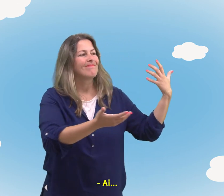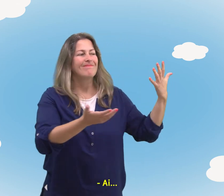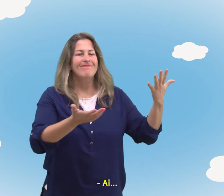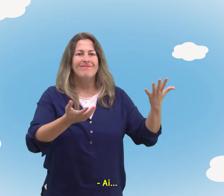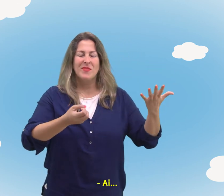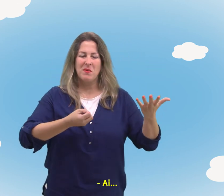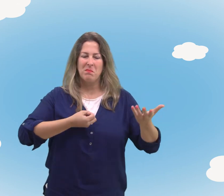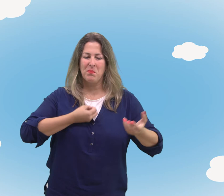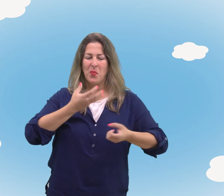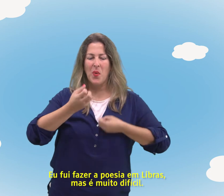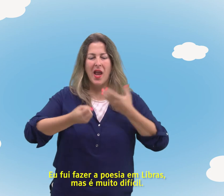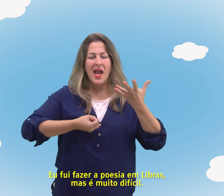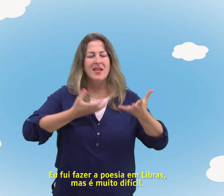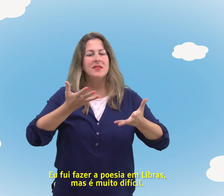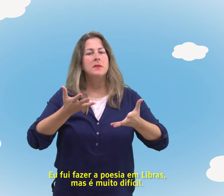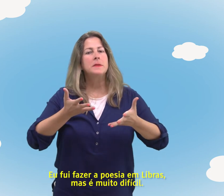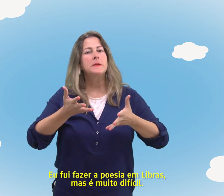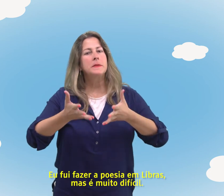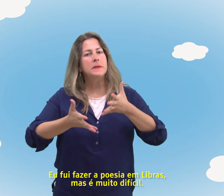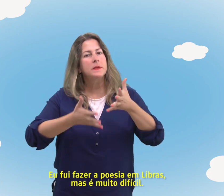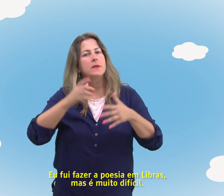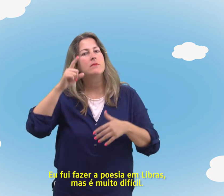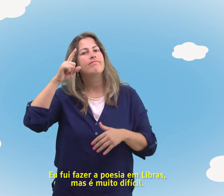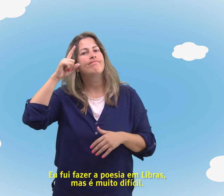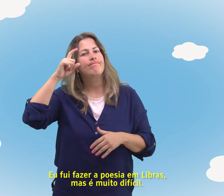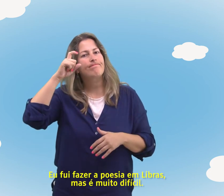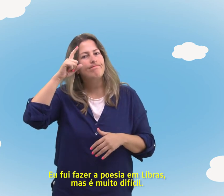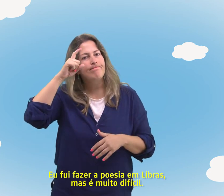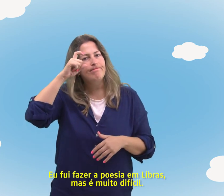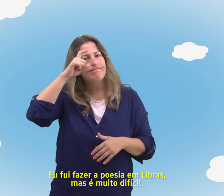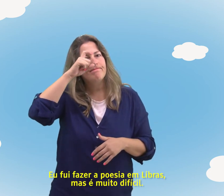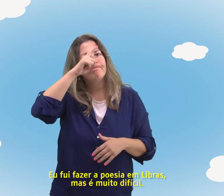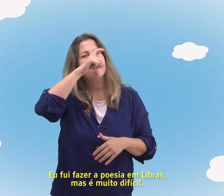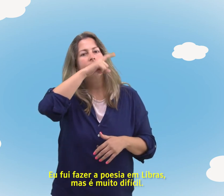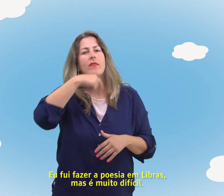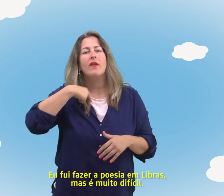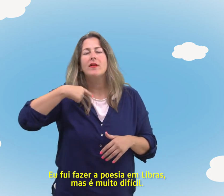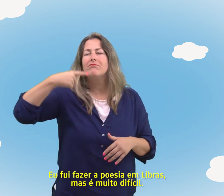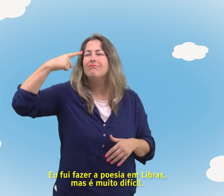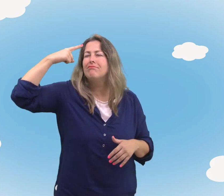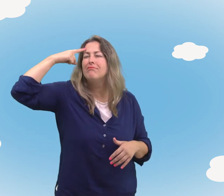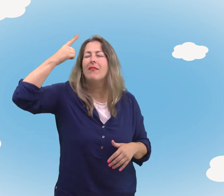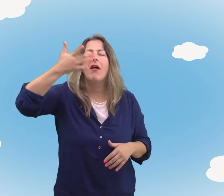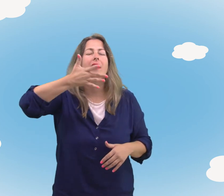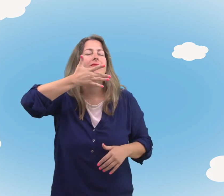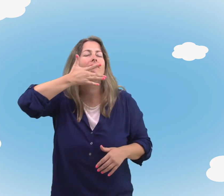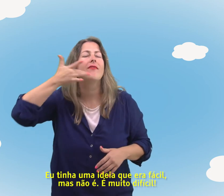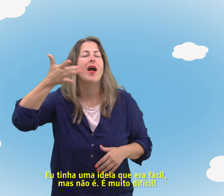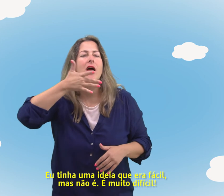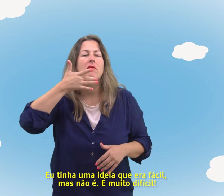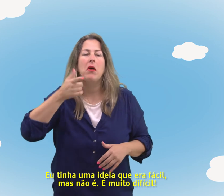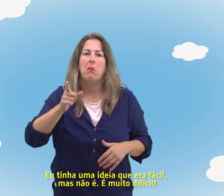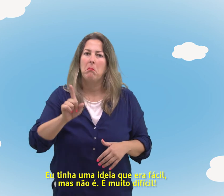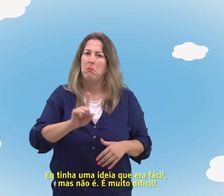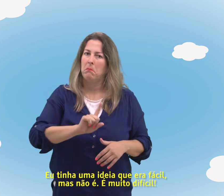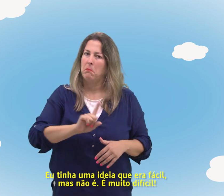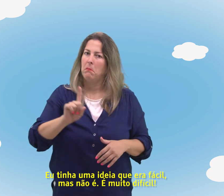mãe foi fazer poesia e libras mas é muito difícil e última ideia que era fácil